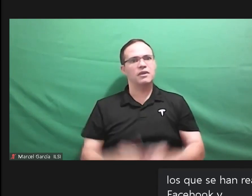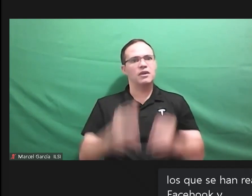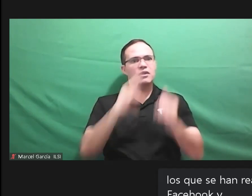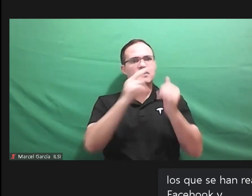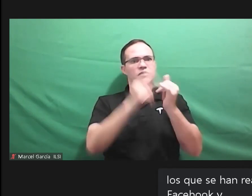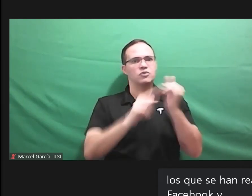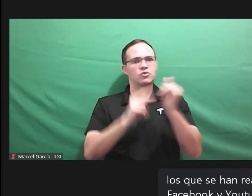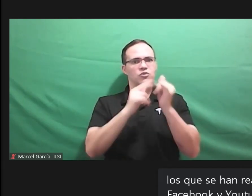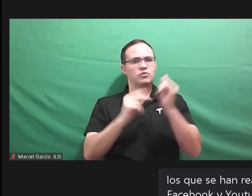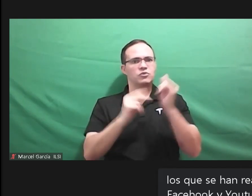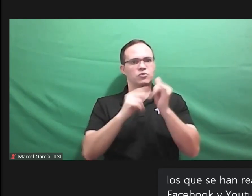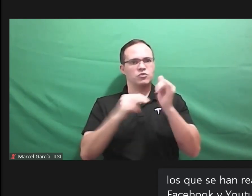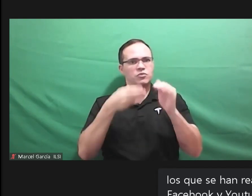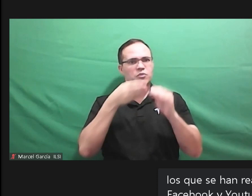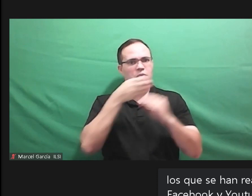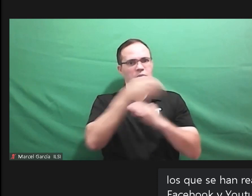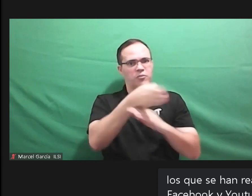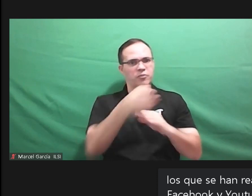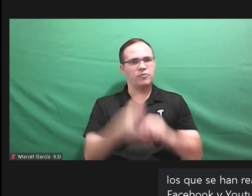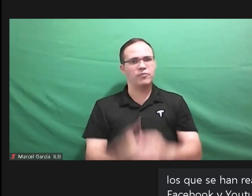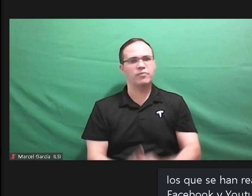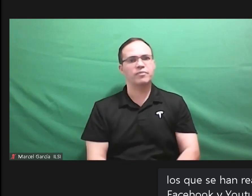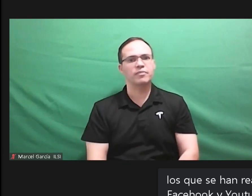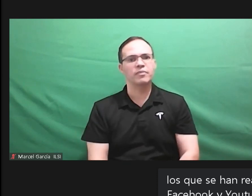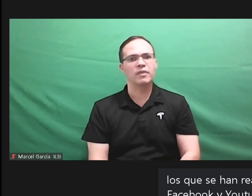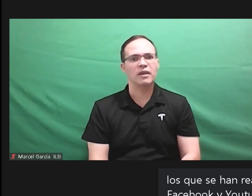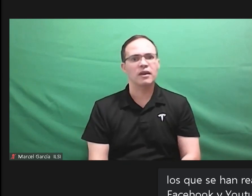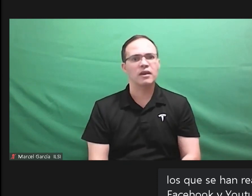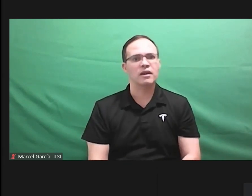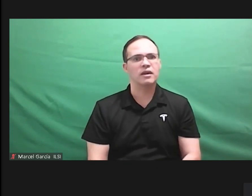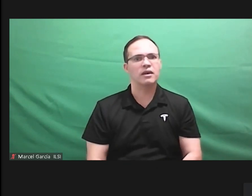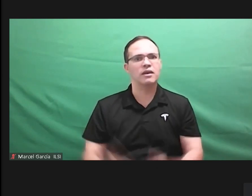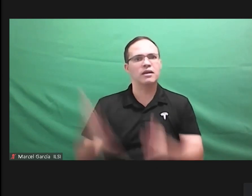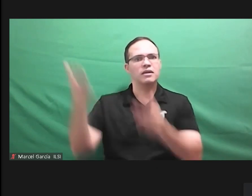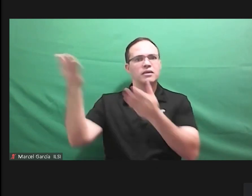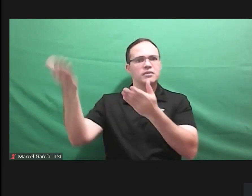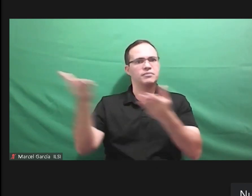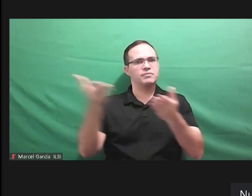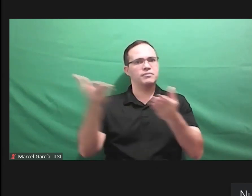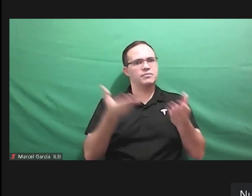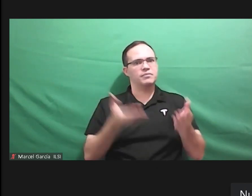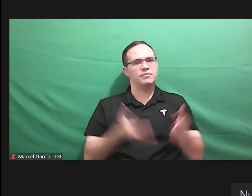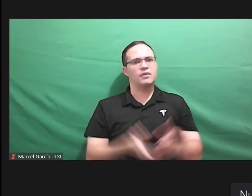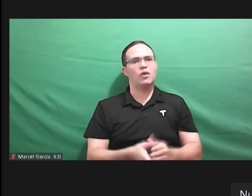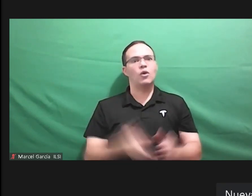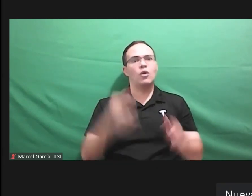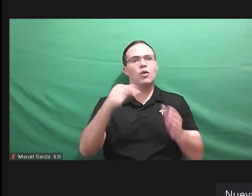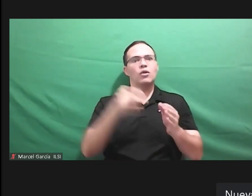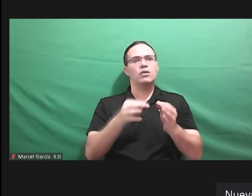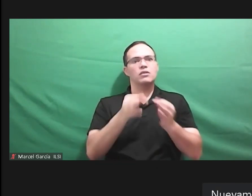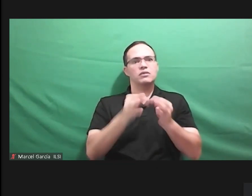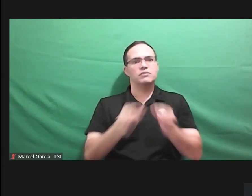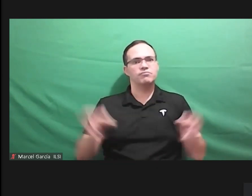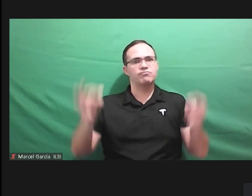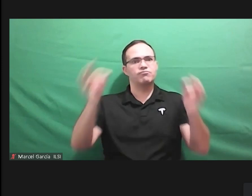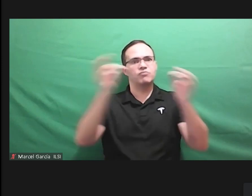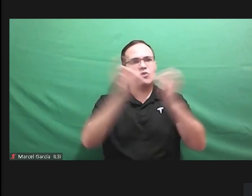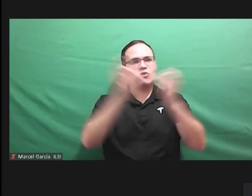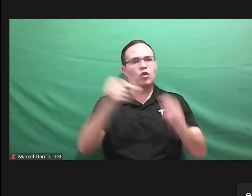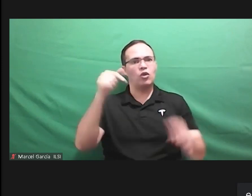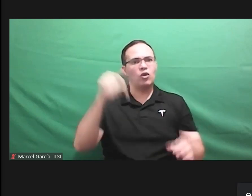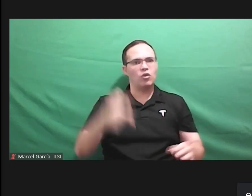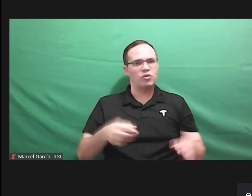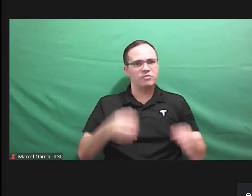Facebook. Bueno, nuevamente bienvenidos. Este es un seminario muy importante porque vamos a hablar justamente de